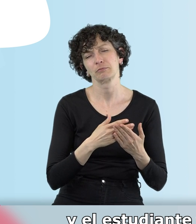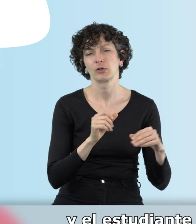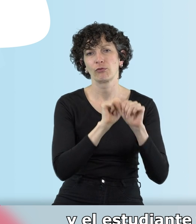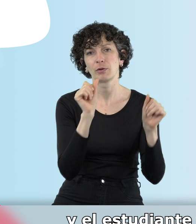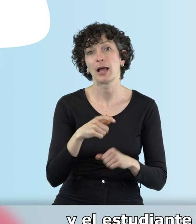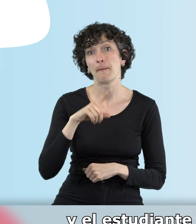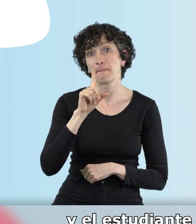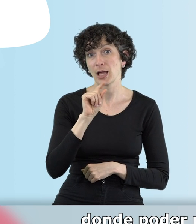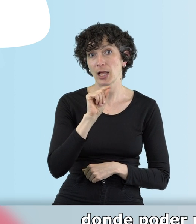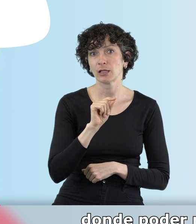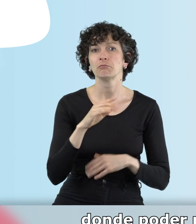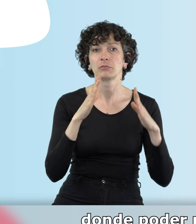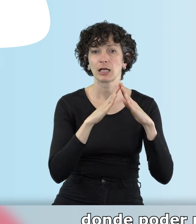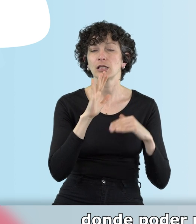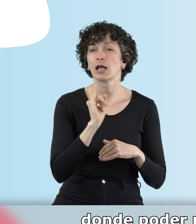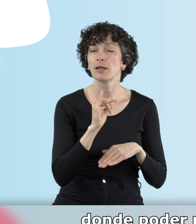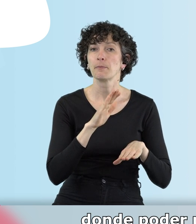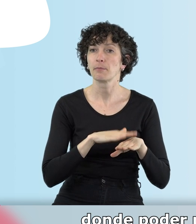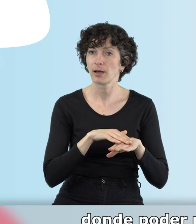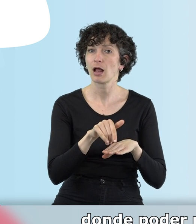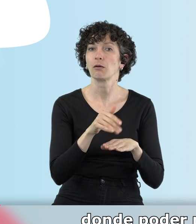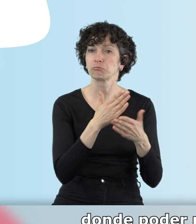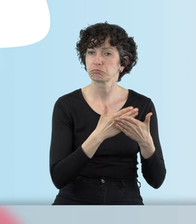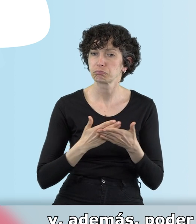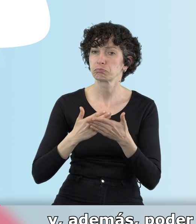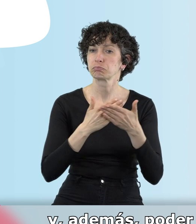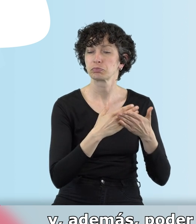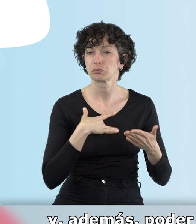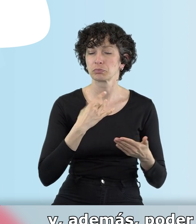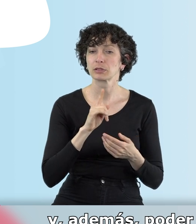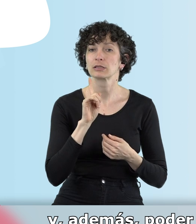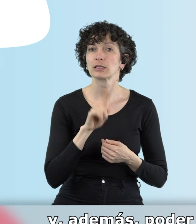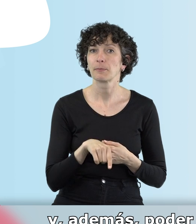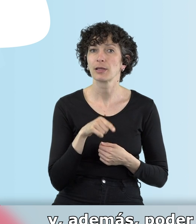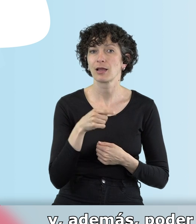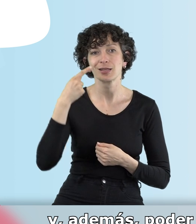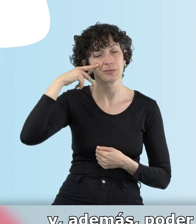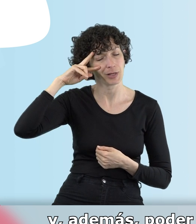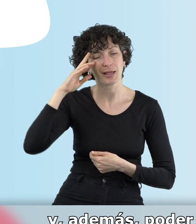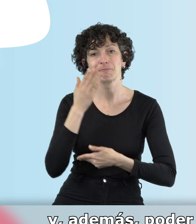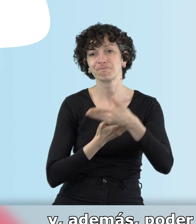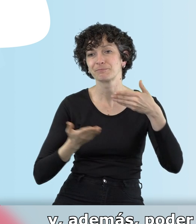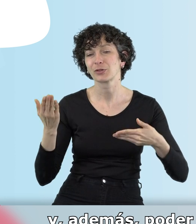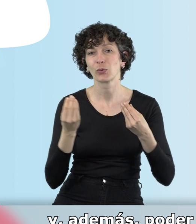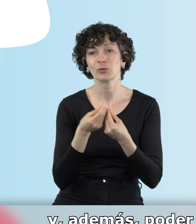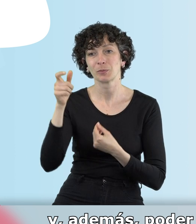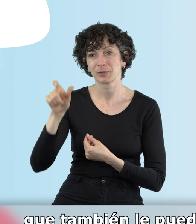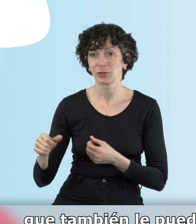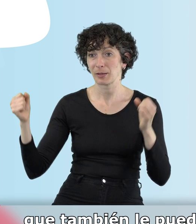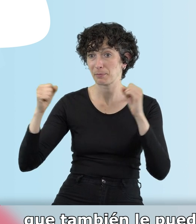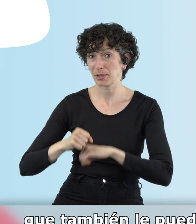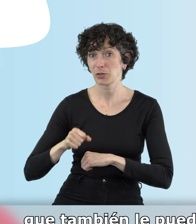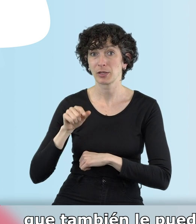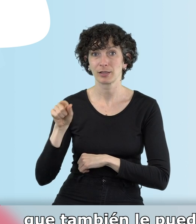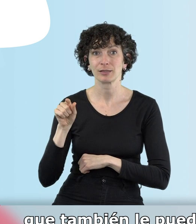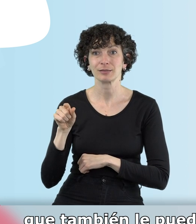coste, un alojamiento donde poder proseguir o cursar sus estudios y, además, poder intercambiar experiencias con esa persona mayor,